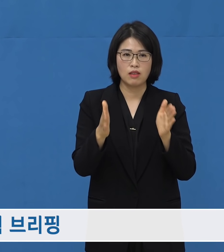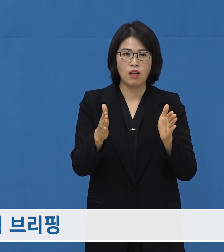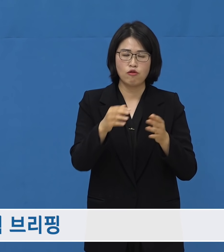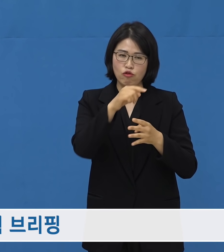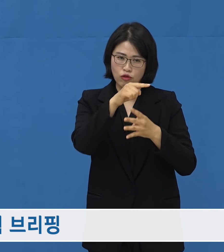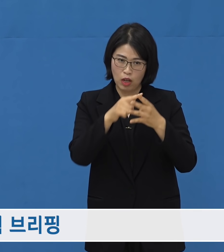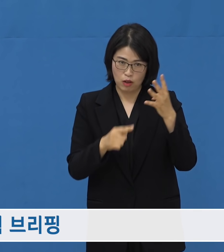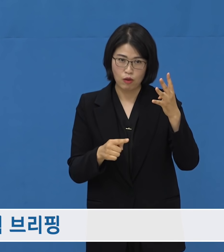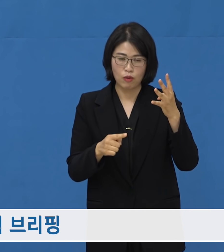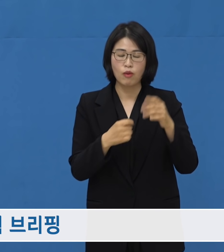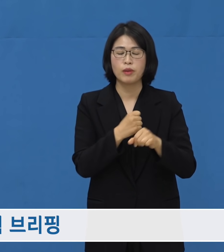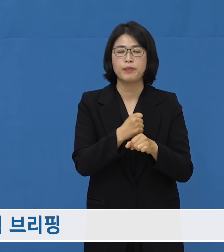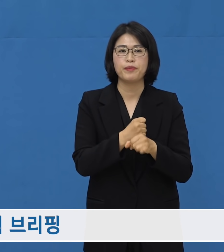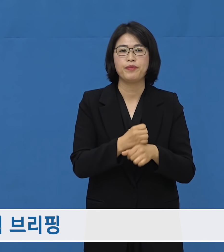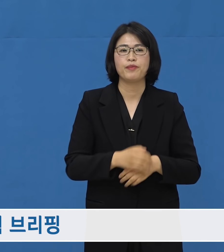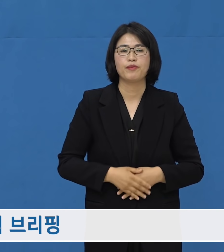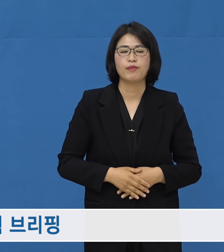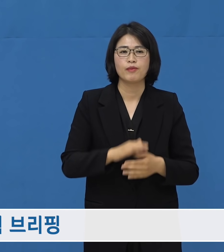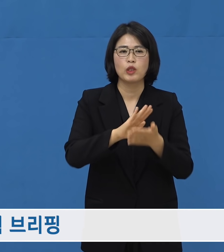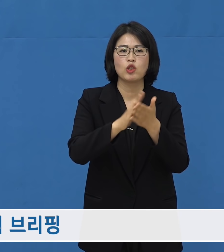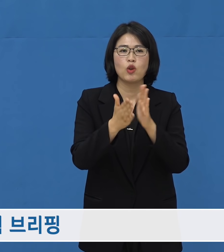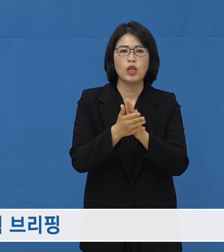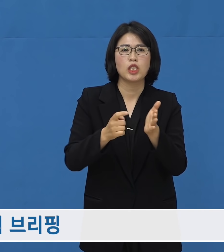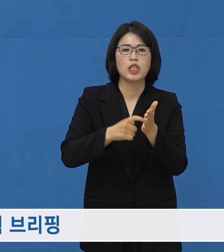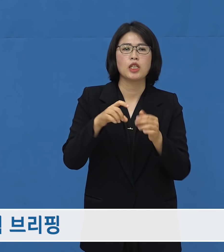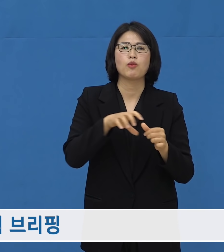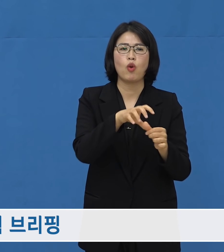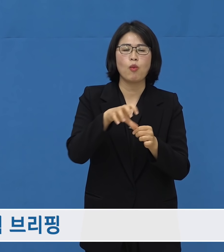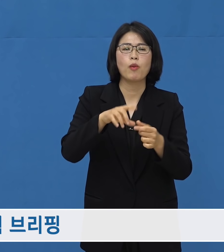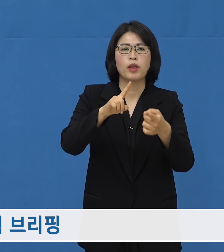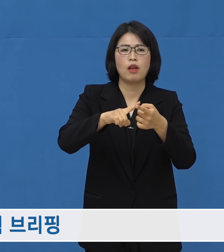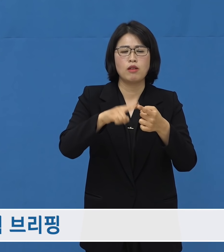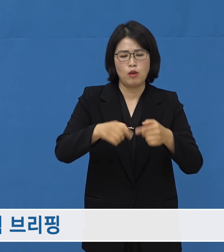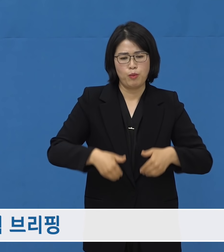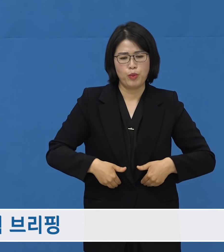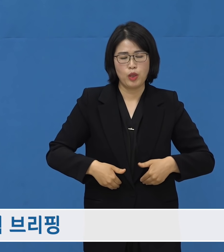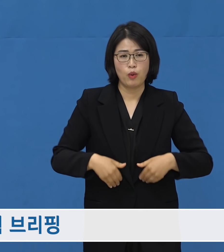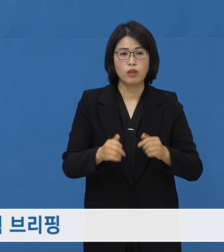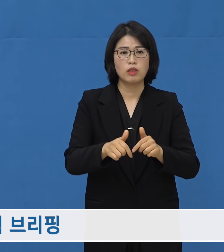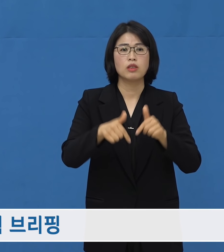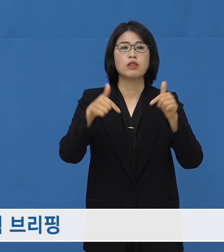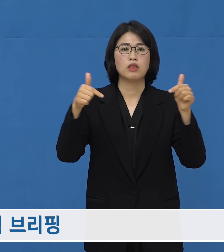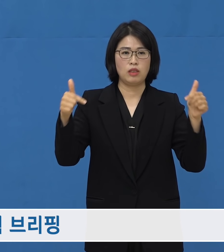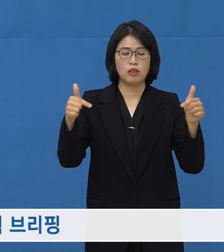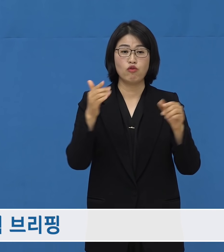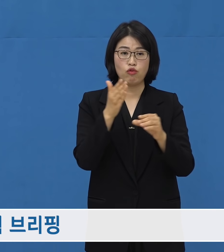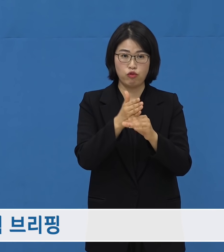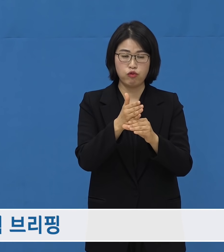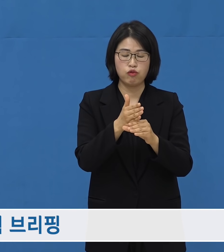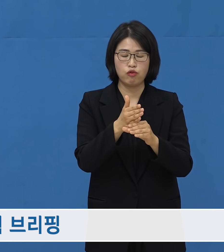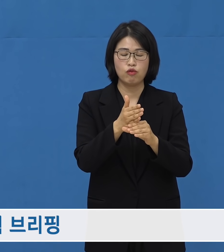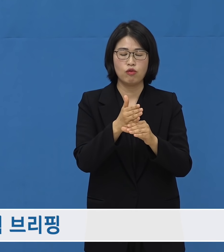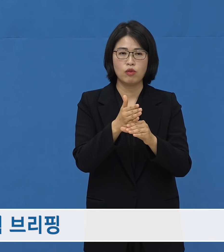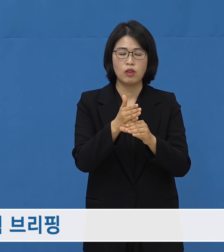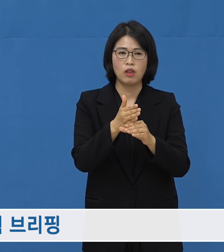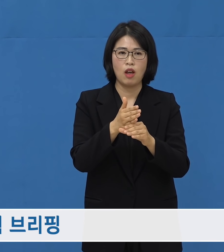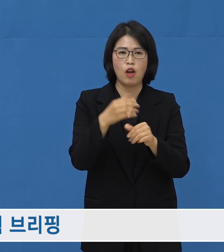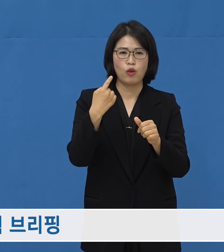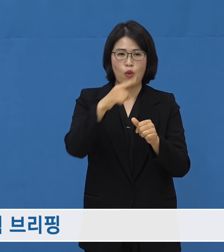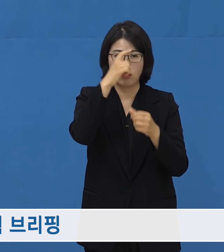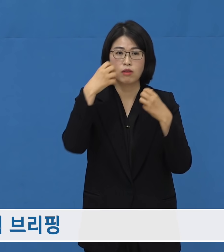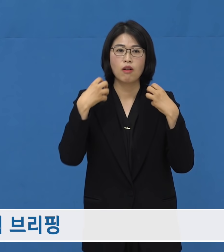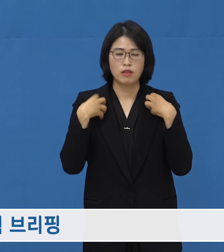수업을 운영합니다. 유치원 긴급 돌봄에 대한 수요가 점차 늘어나고 있기 때문에 우리